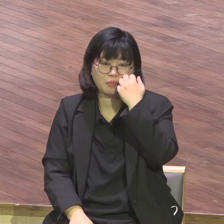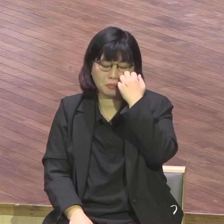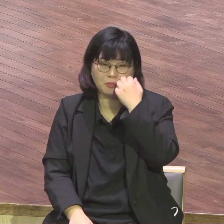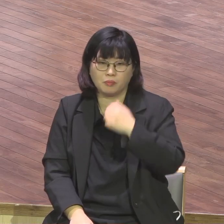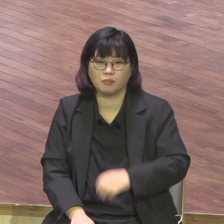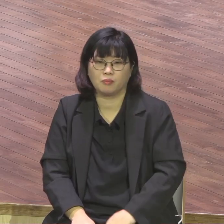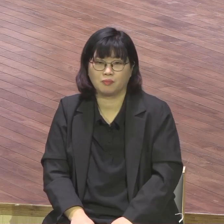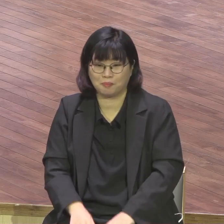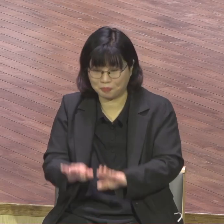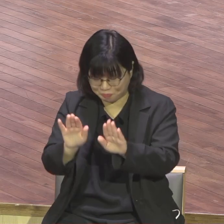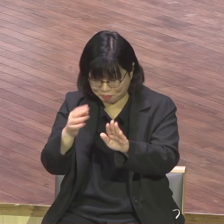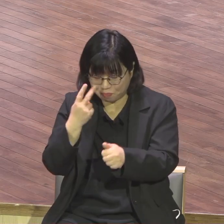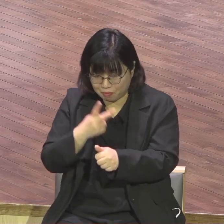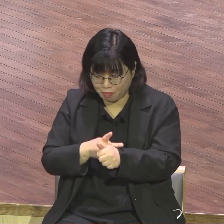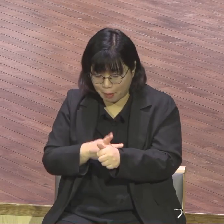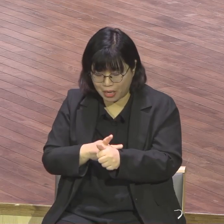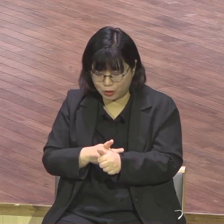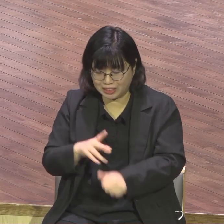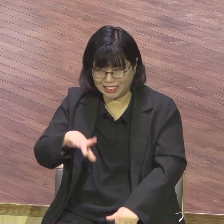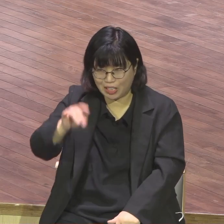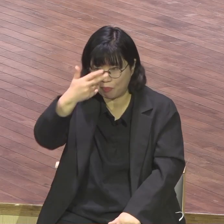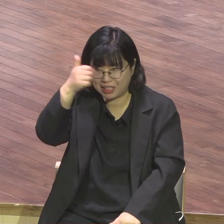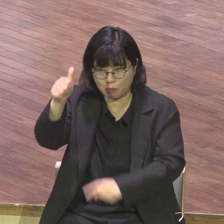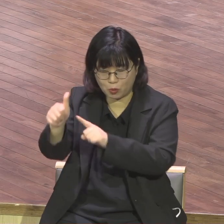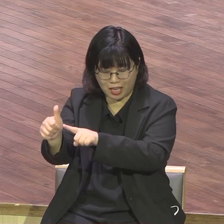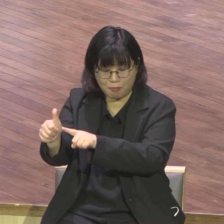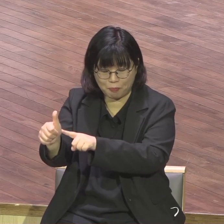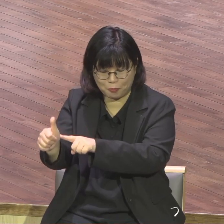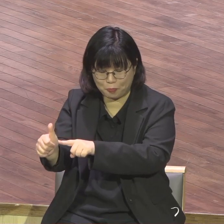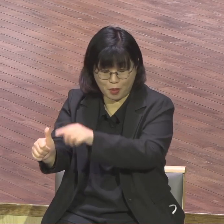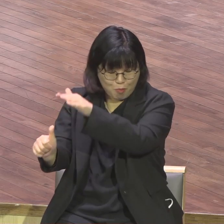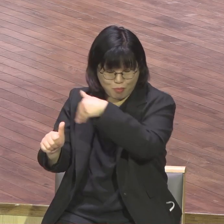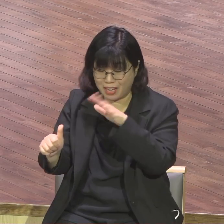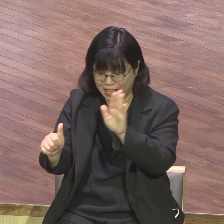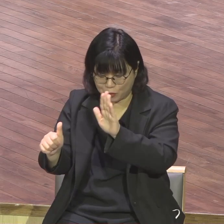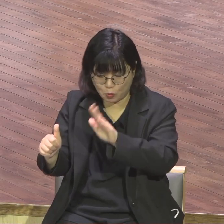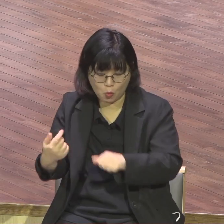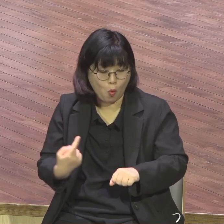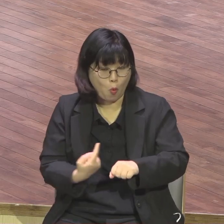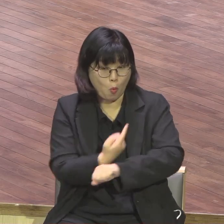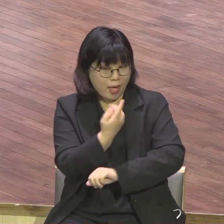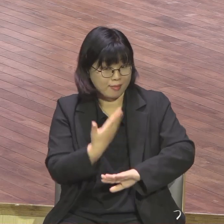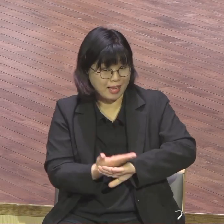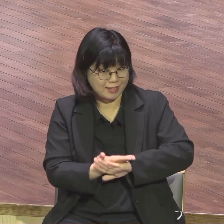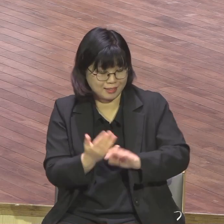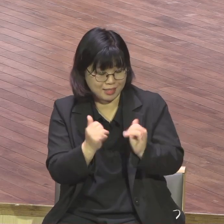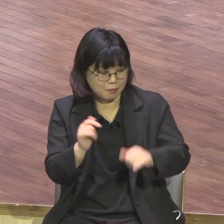말을 해봤는데, 많은 사람들에게 말을 해봤는데 이들은 전부 다